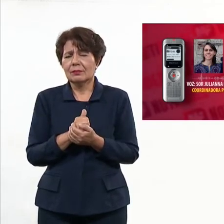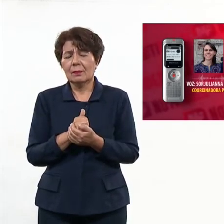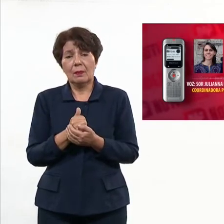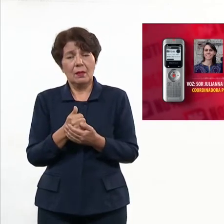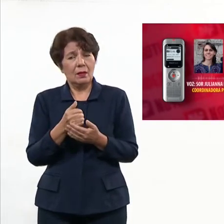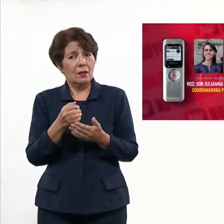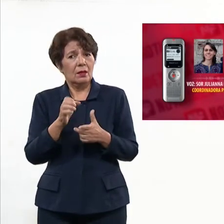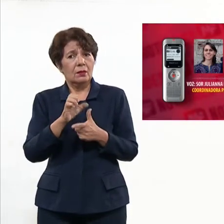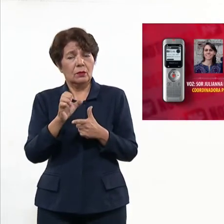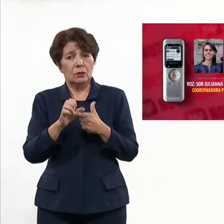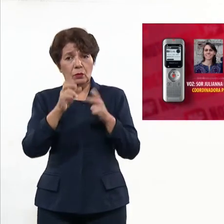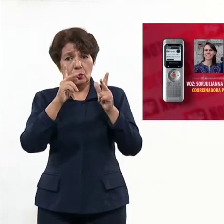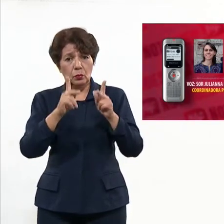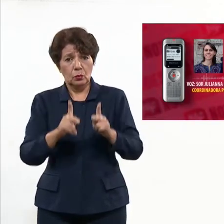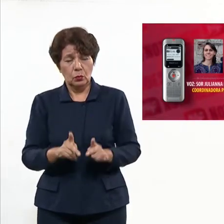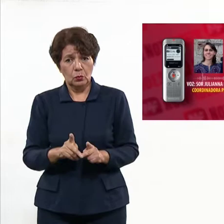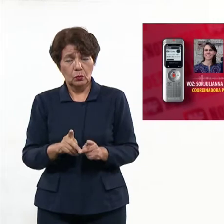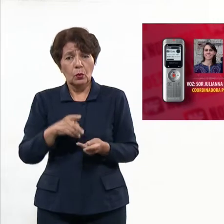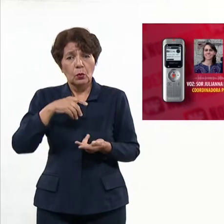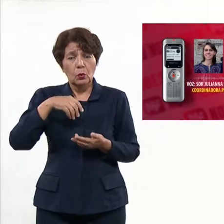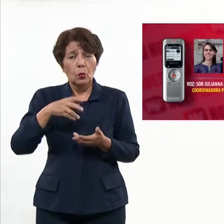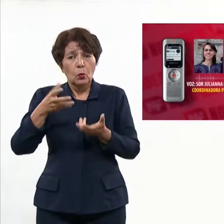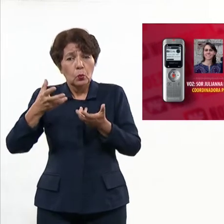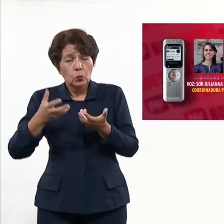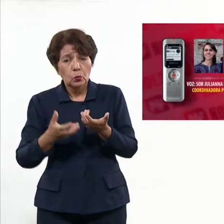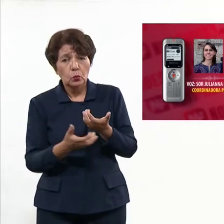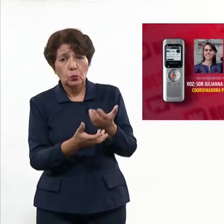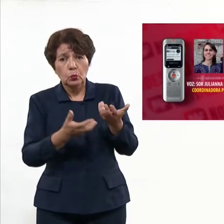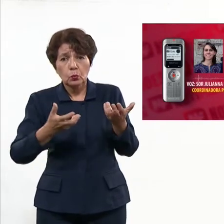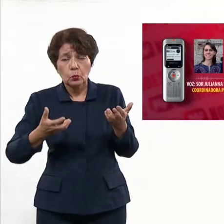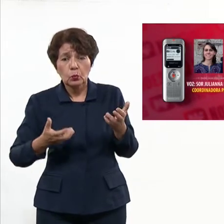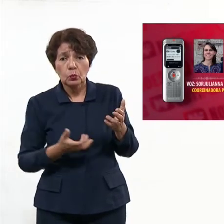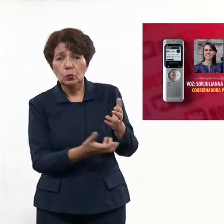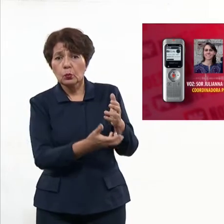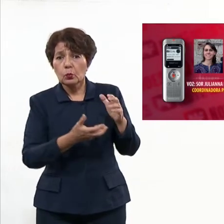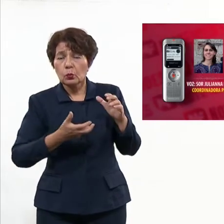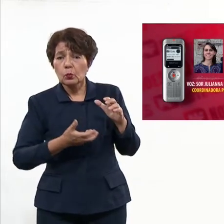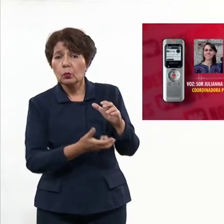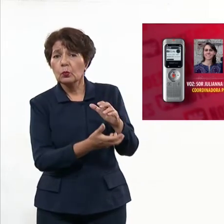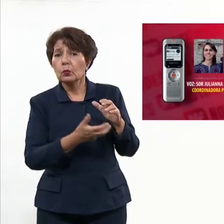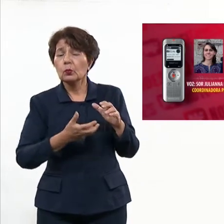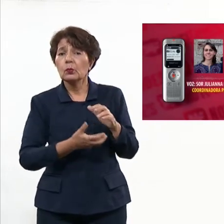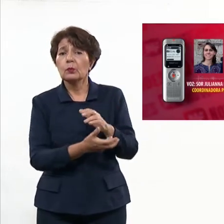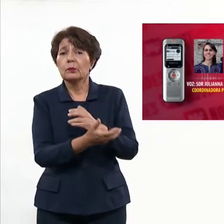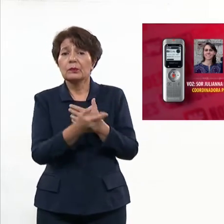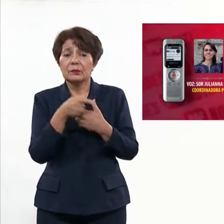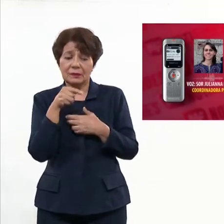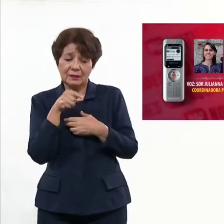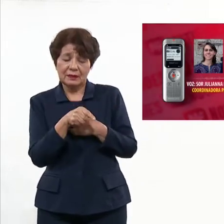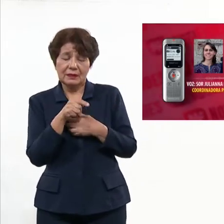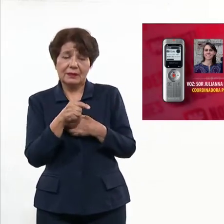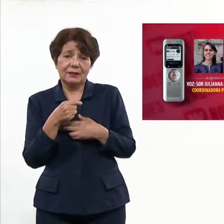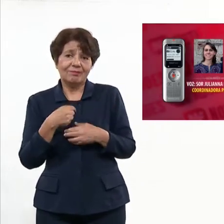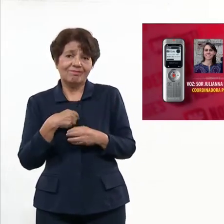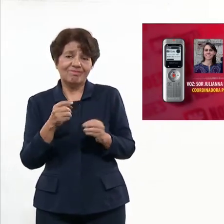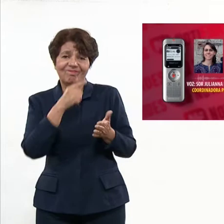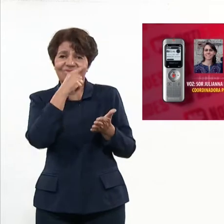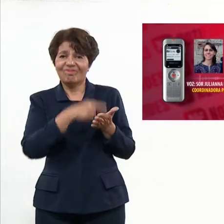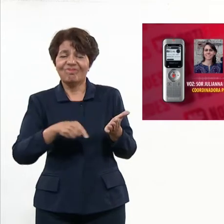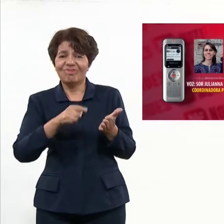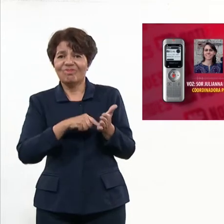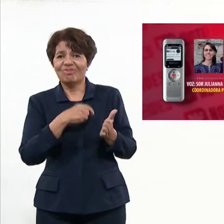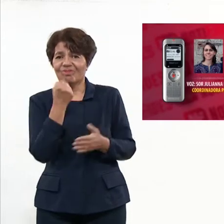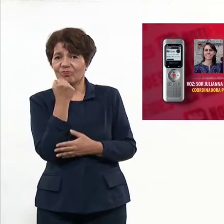las personas que están en camino pues sean cada vez más sujetos de discriminación